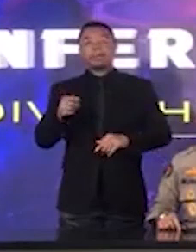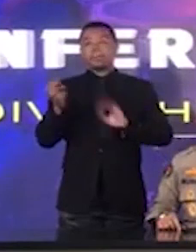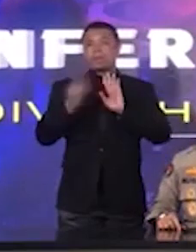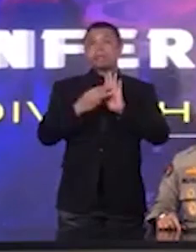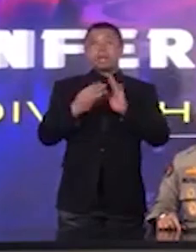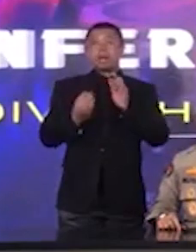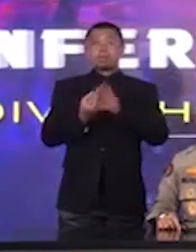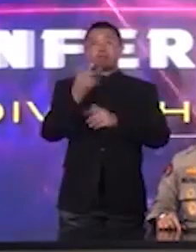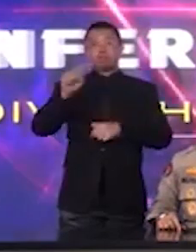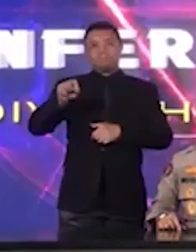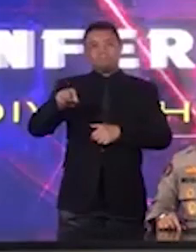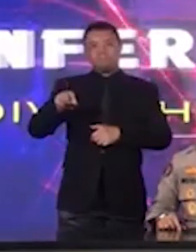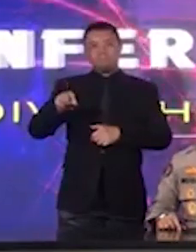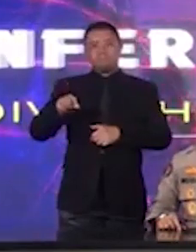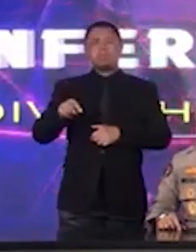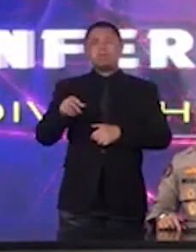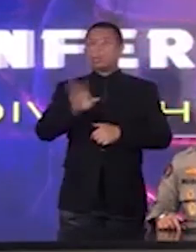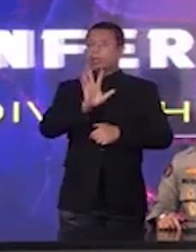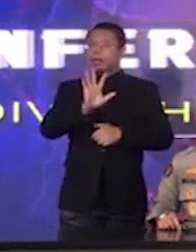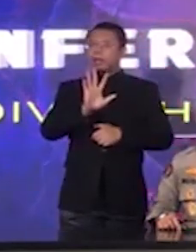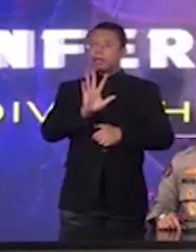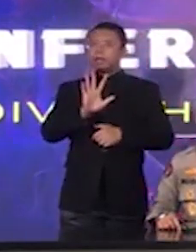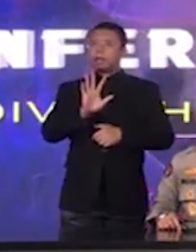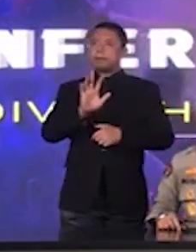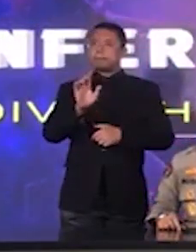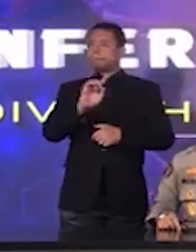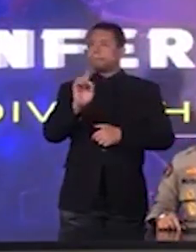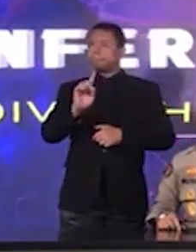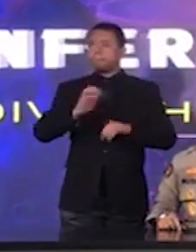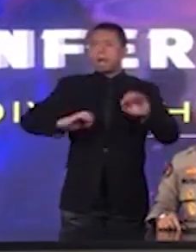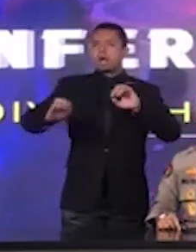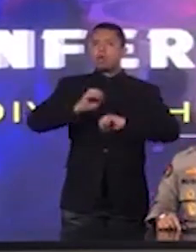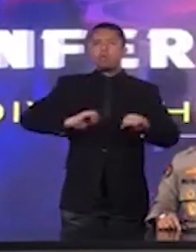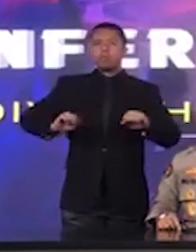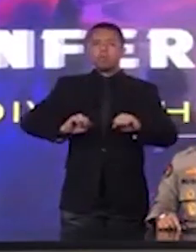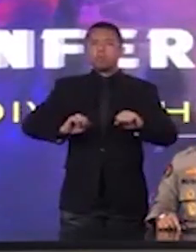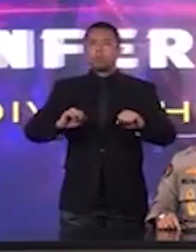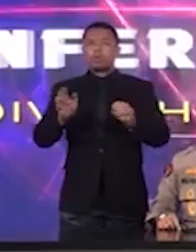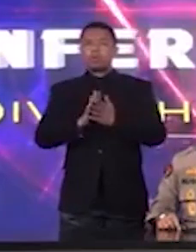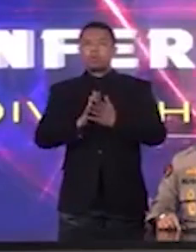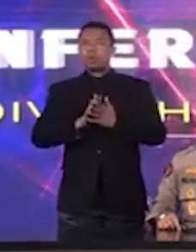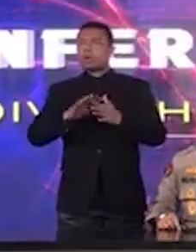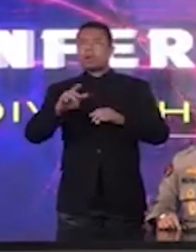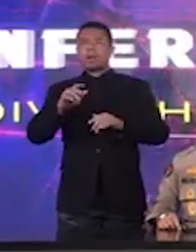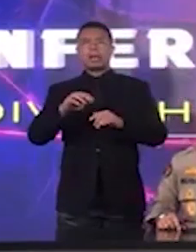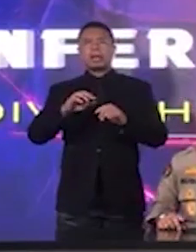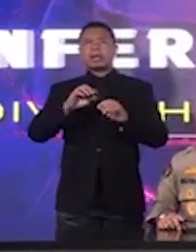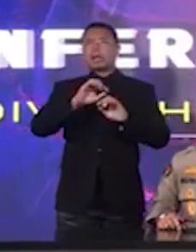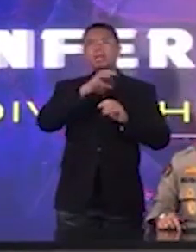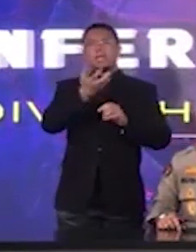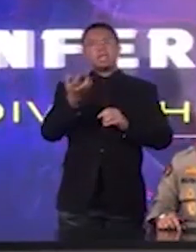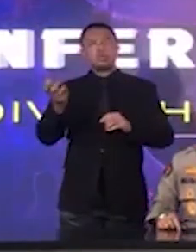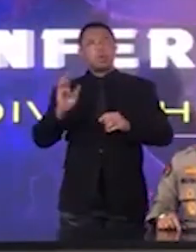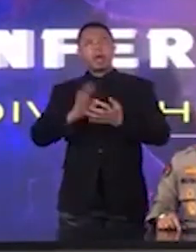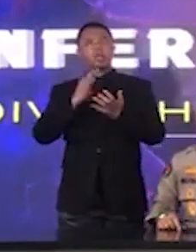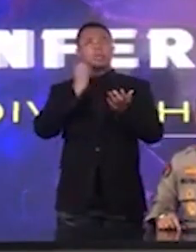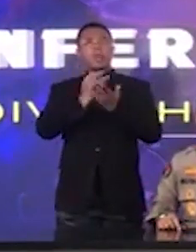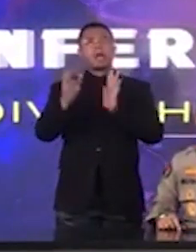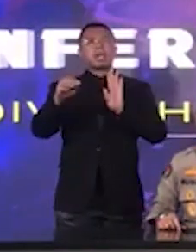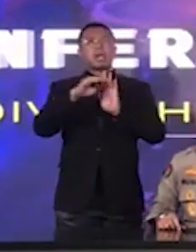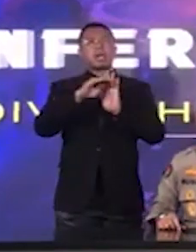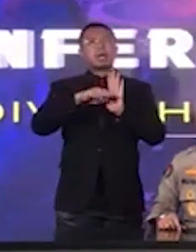peristiwa ini, tidak melakukan tindakan-tindakan kontraproduktif, apalagi